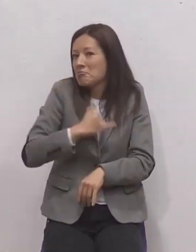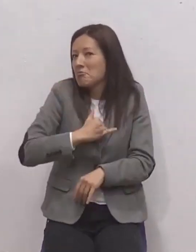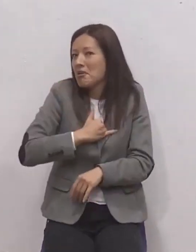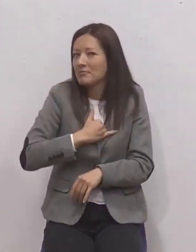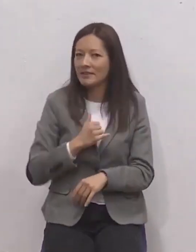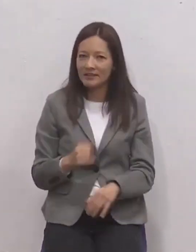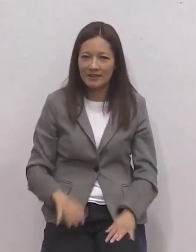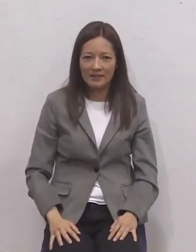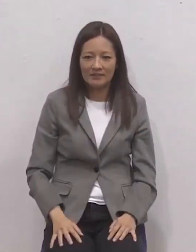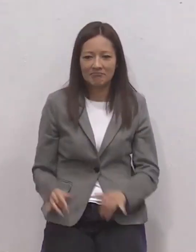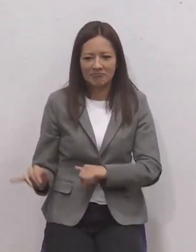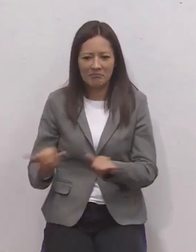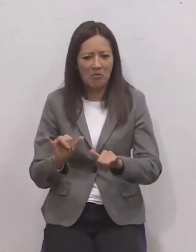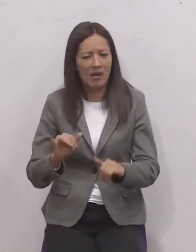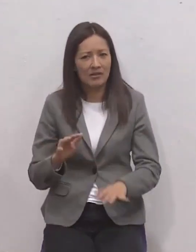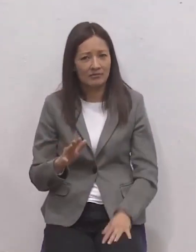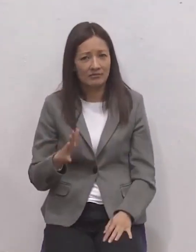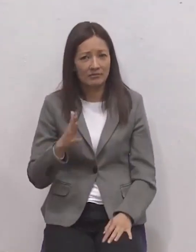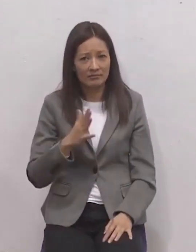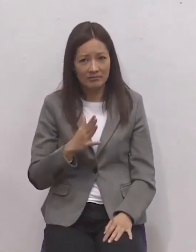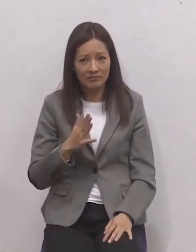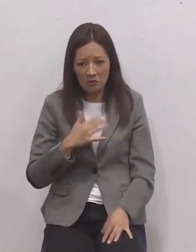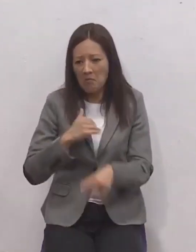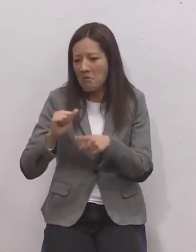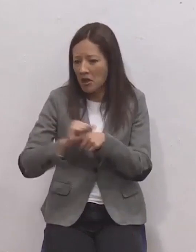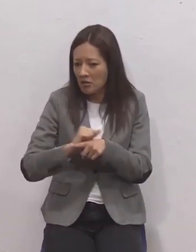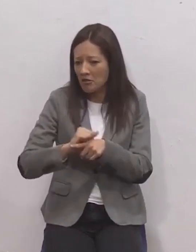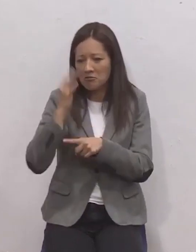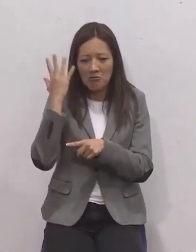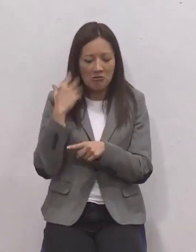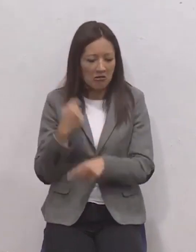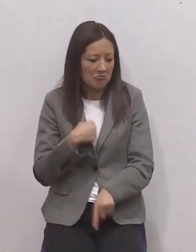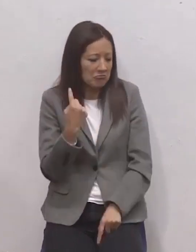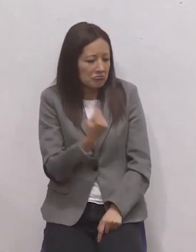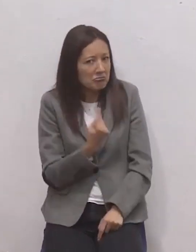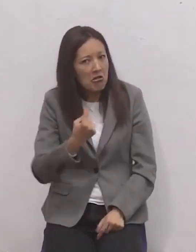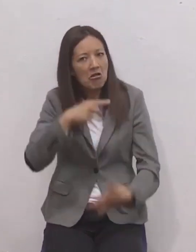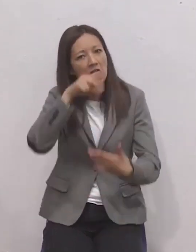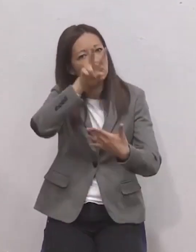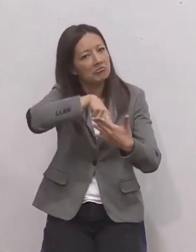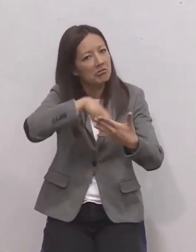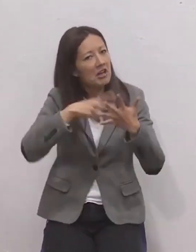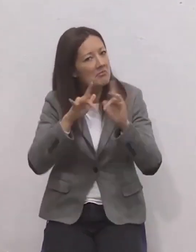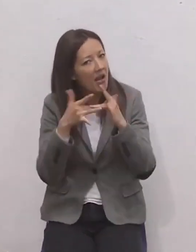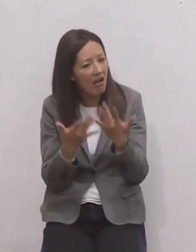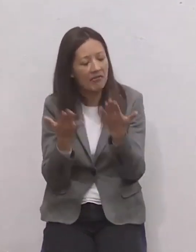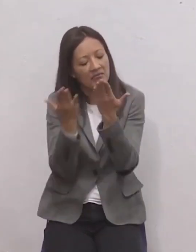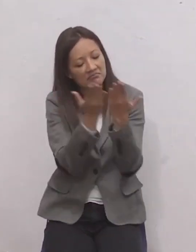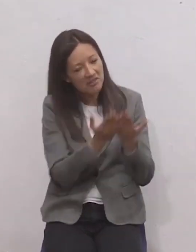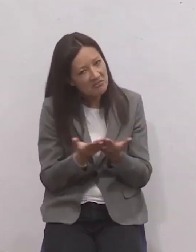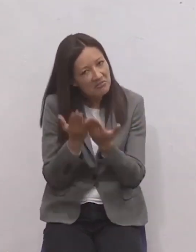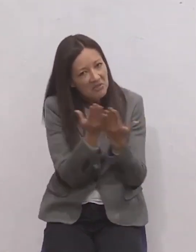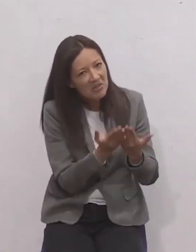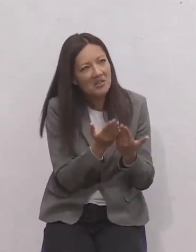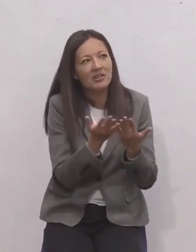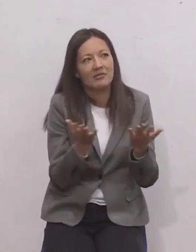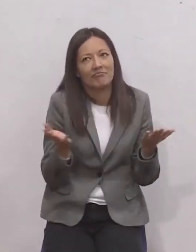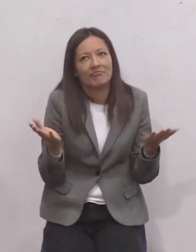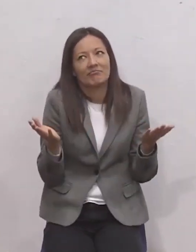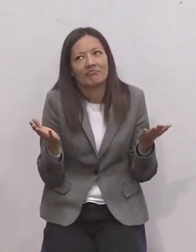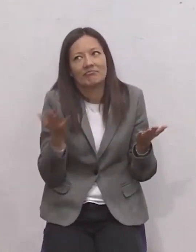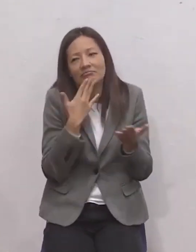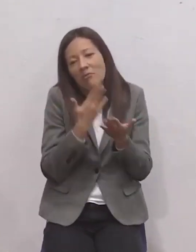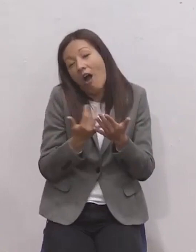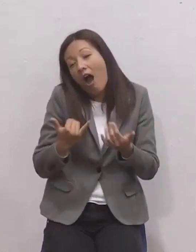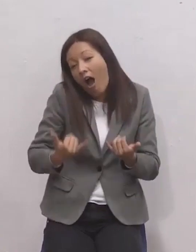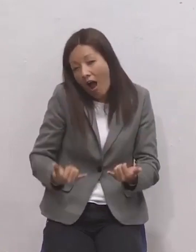estoy confinado. Porque es mi ejercicio diario estar ahí solo, leyendo la palabra, estudiando. Y bueno, ahora no